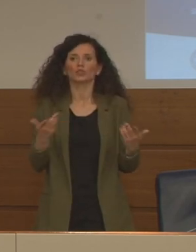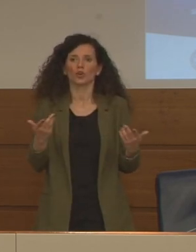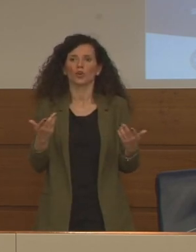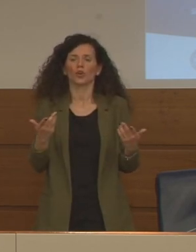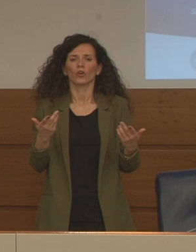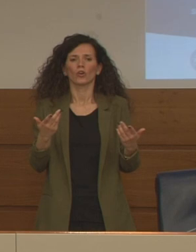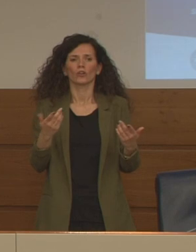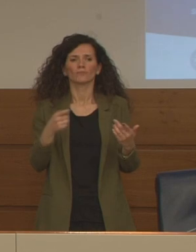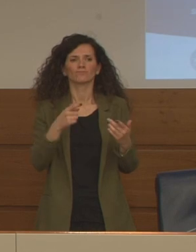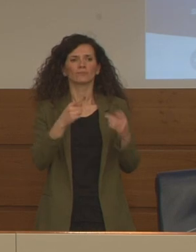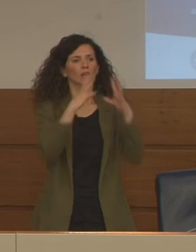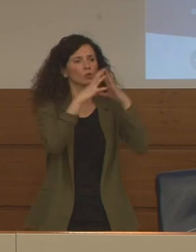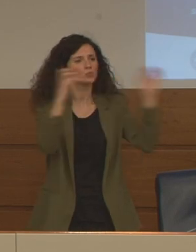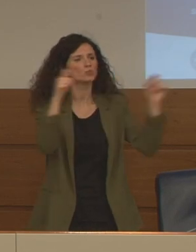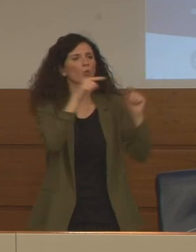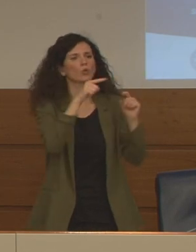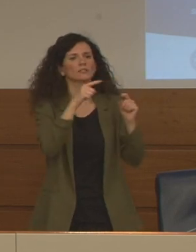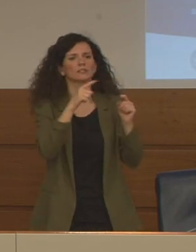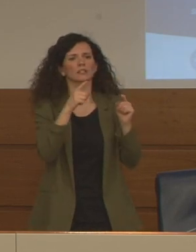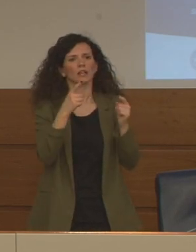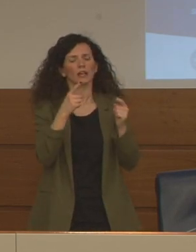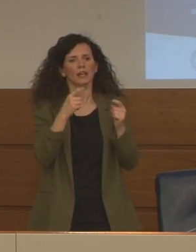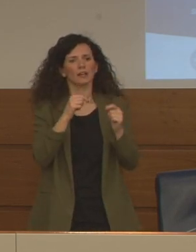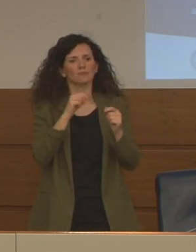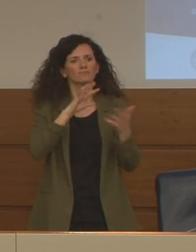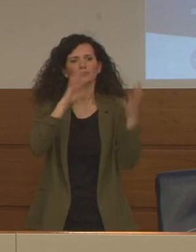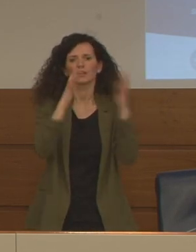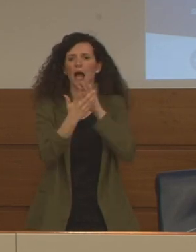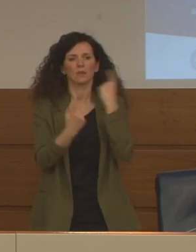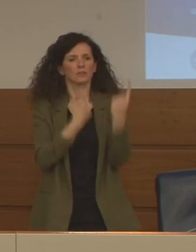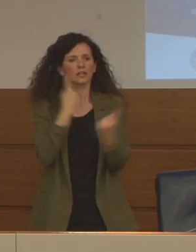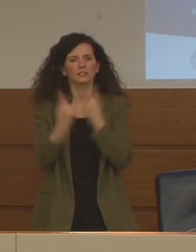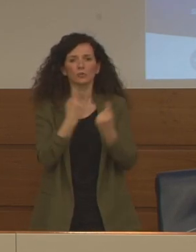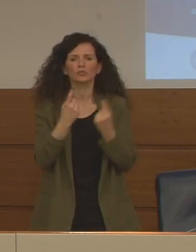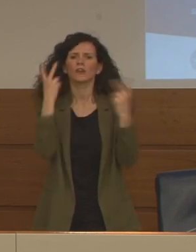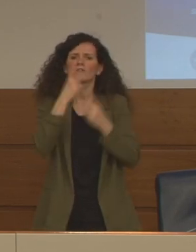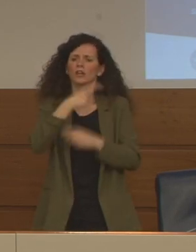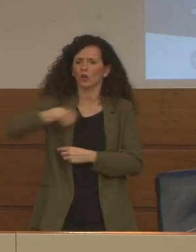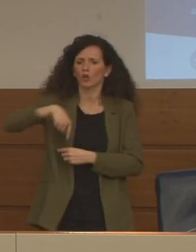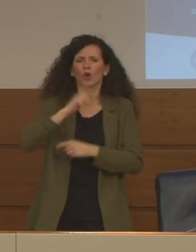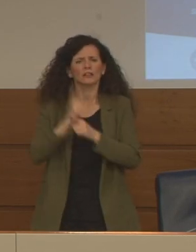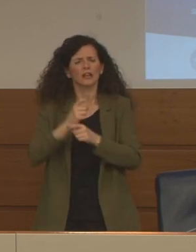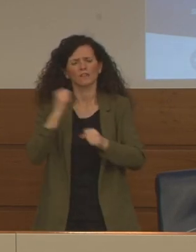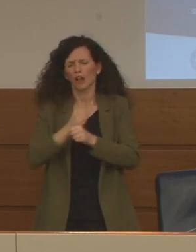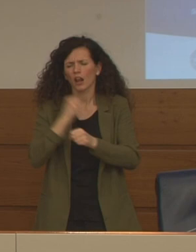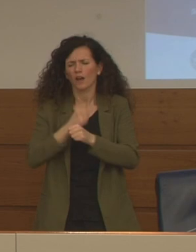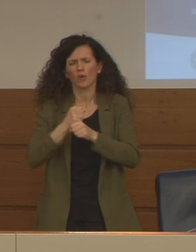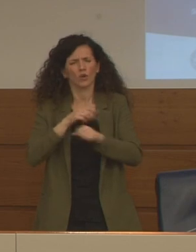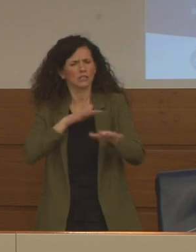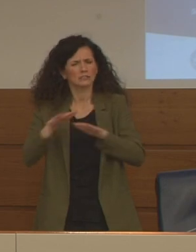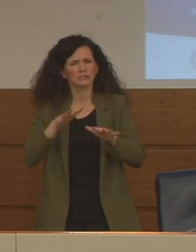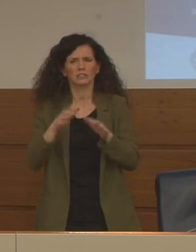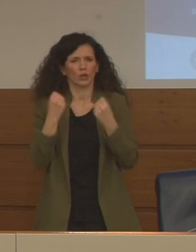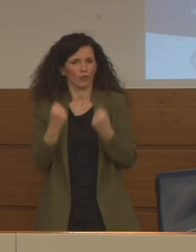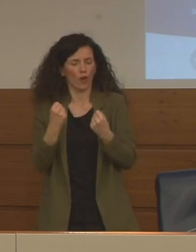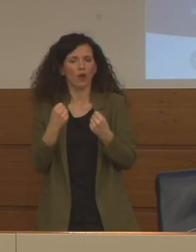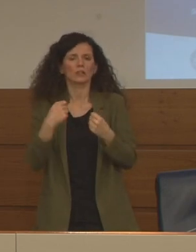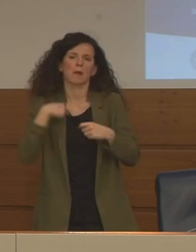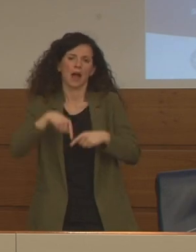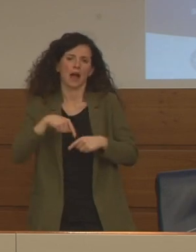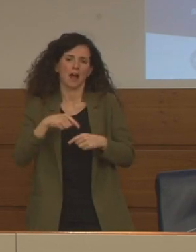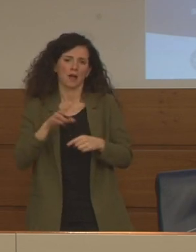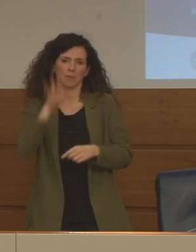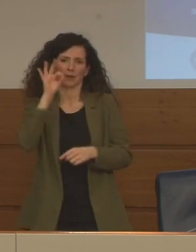avvenuta e dobbiamo fare veramente i salti mortali però lasciare la parola commissario borrelli perché certamente lui è